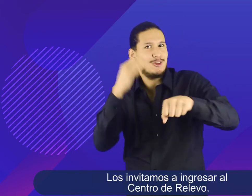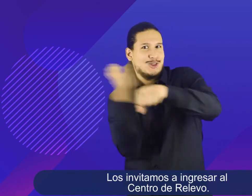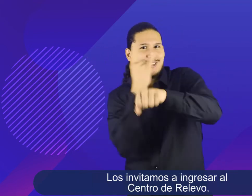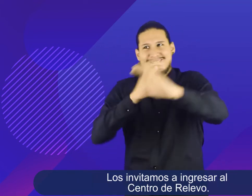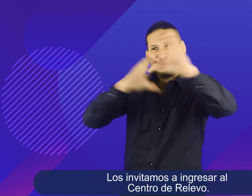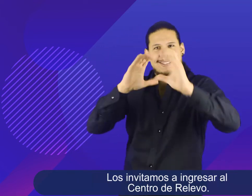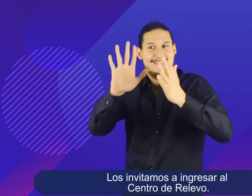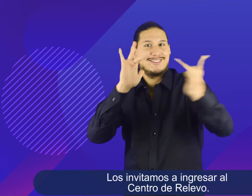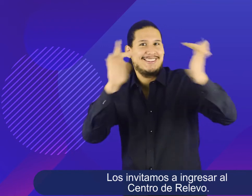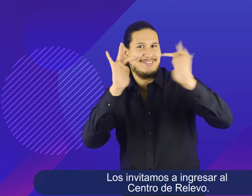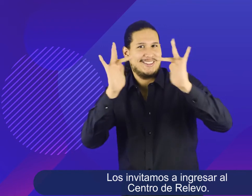a ingresar al centro de relevo.